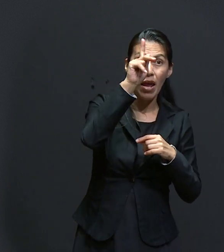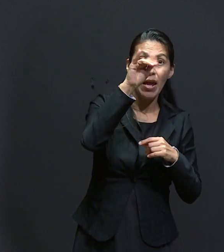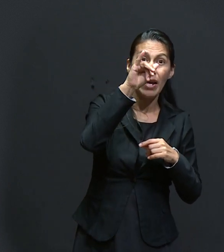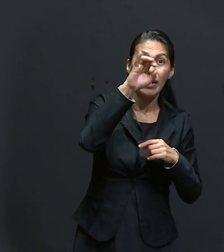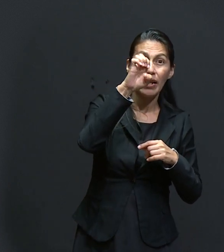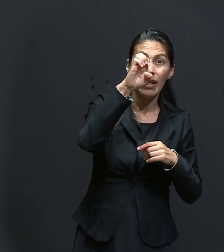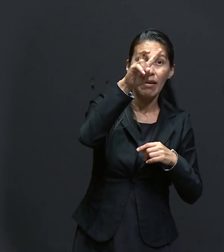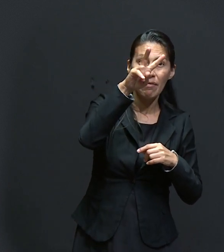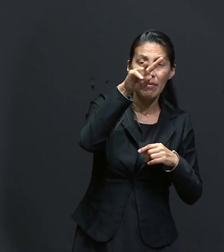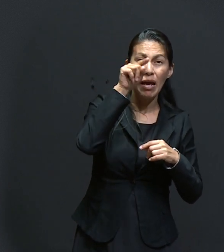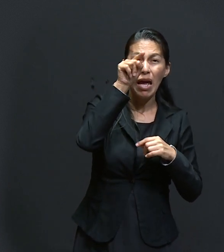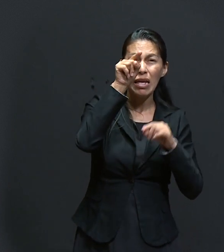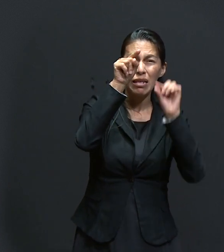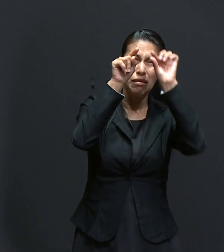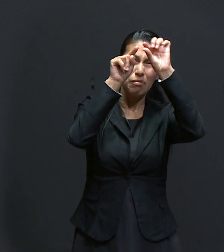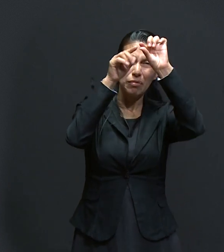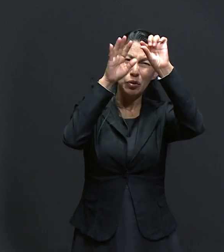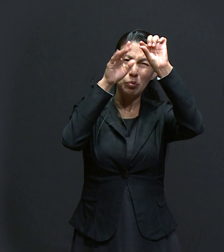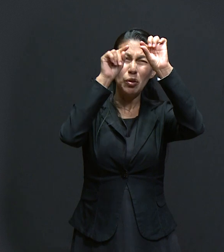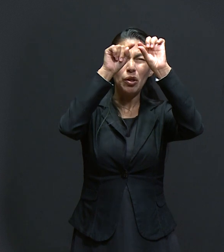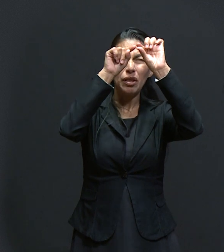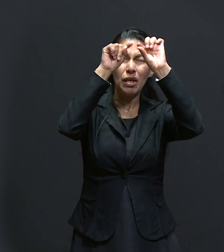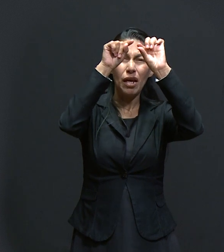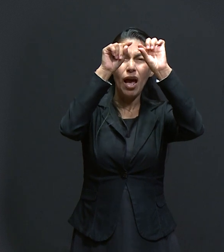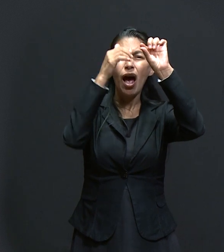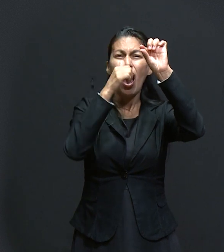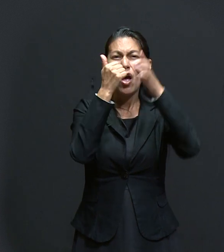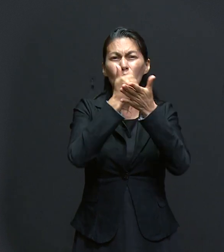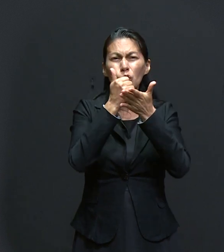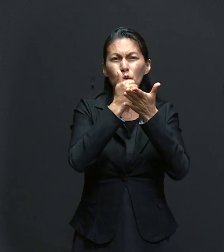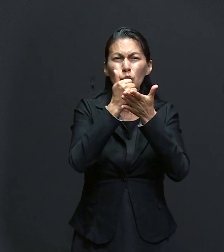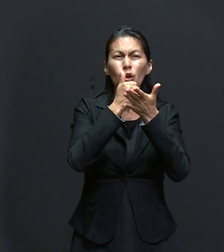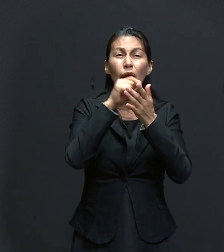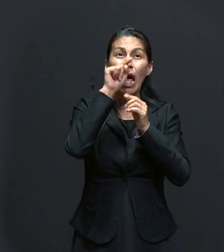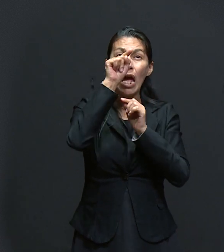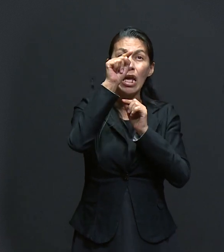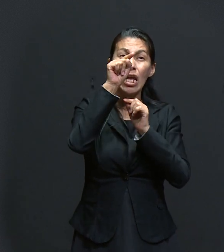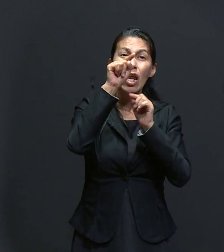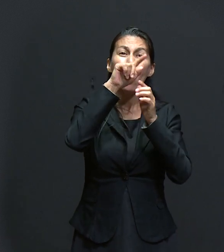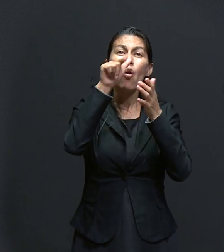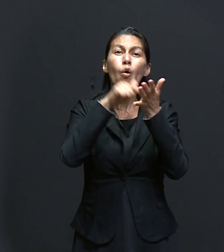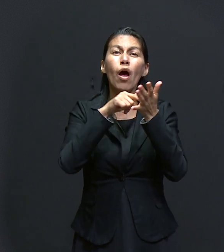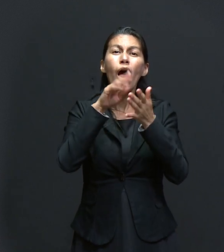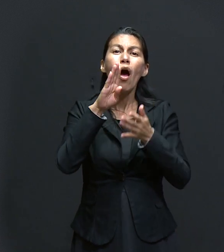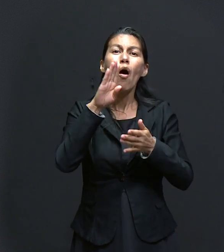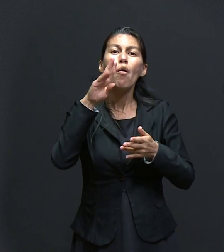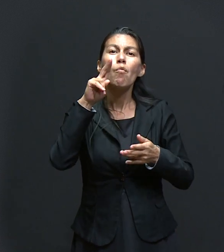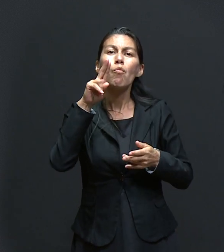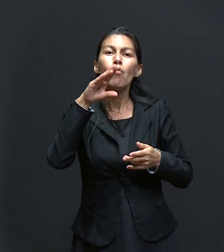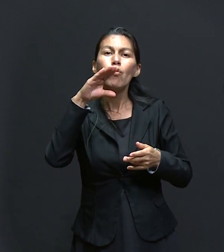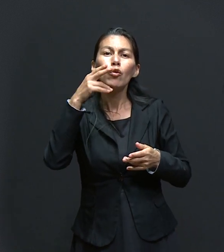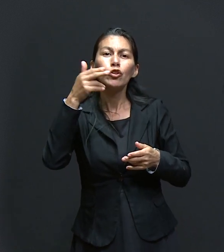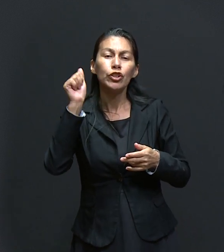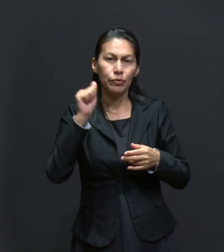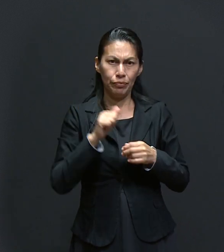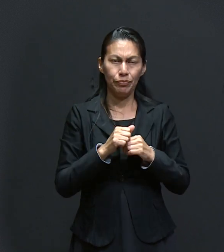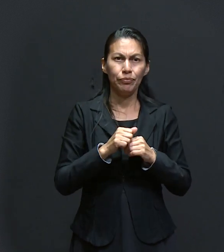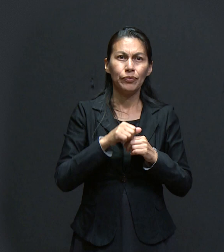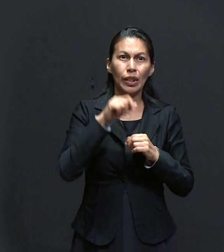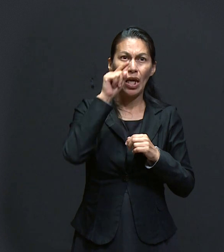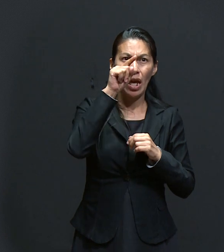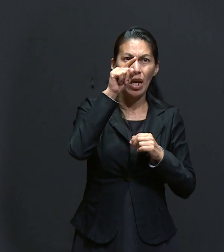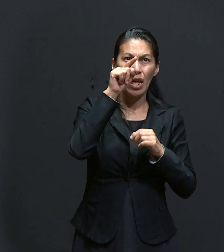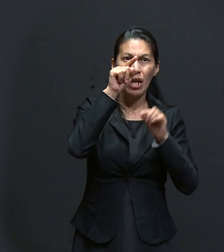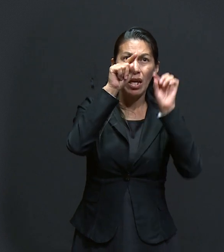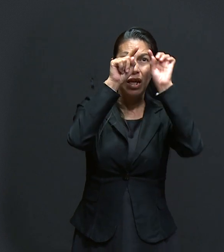en el centro de la capital kiev y ahí al lado que más o menos ahí donde está color azul está boucher